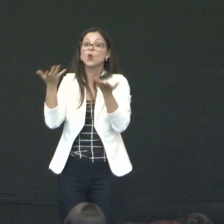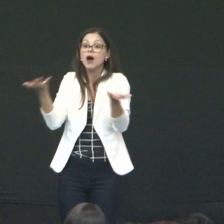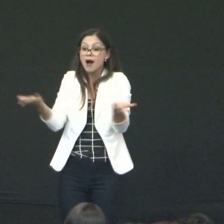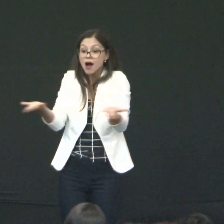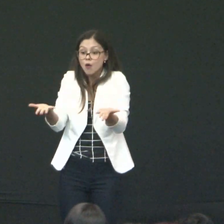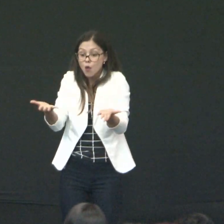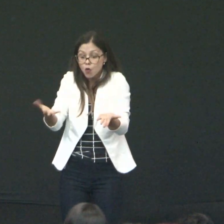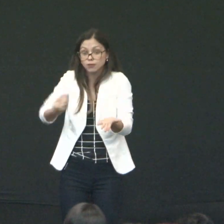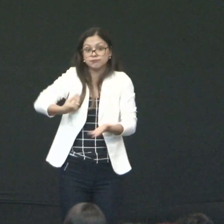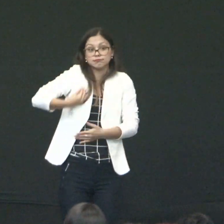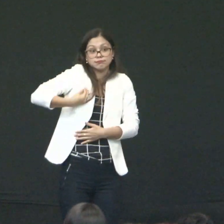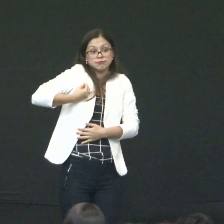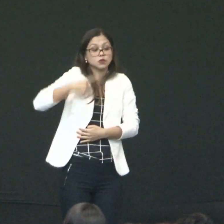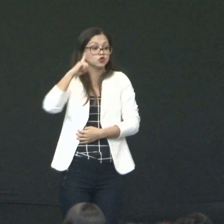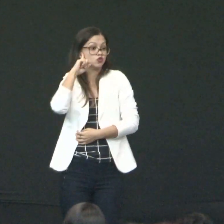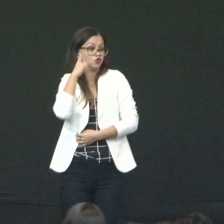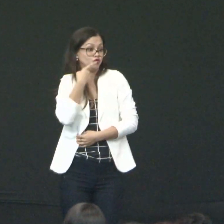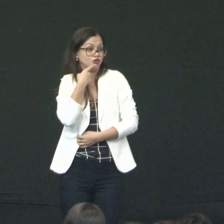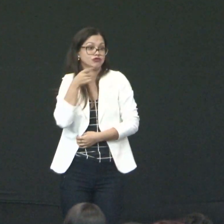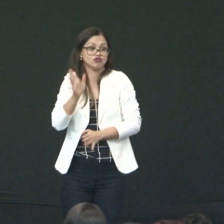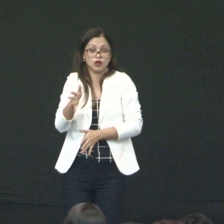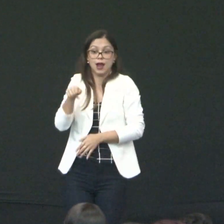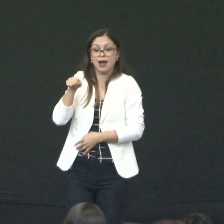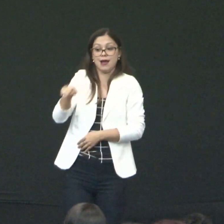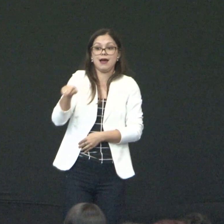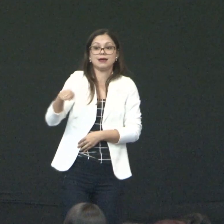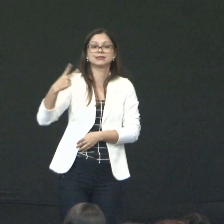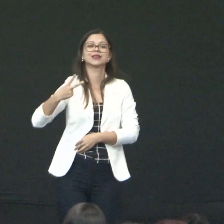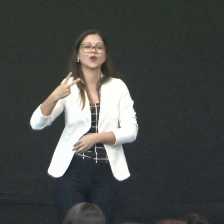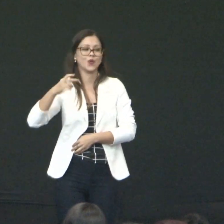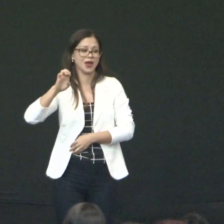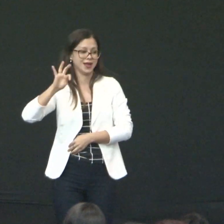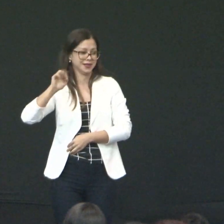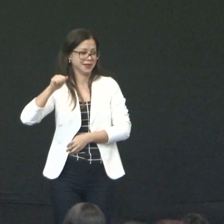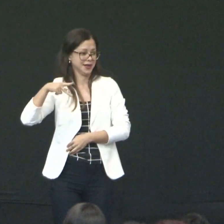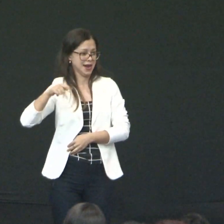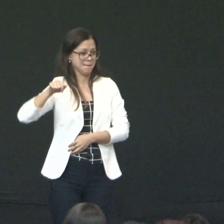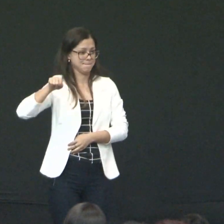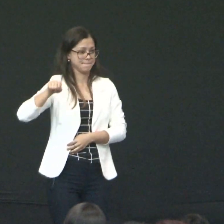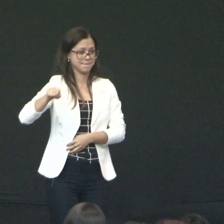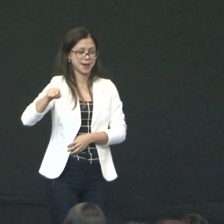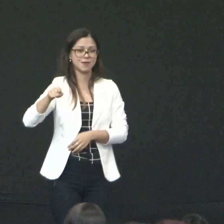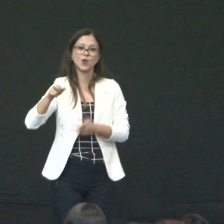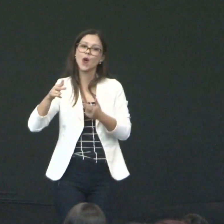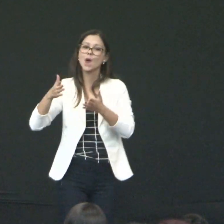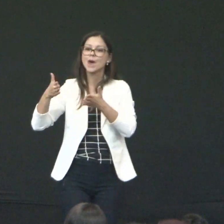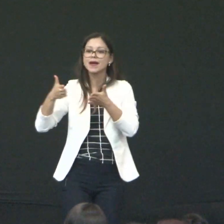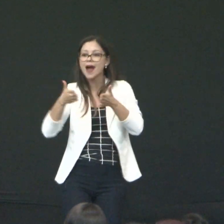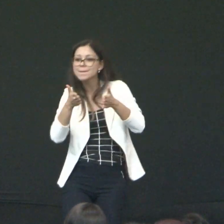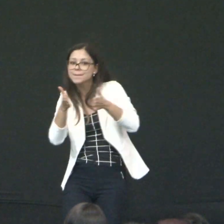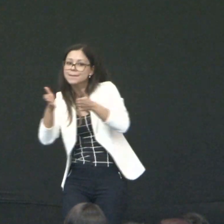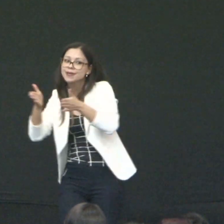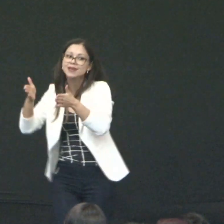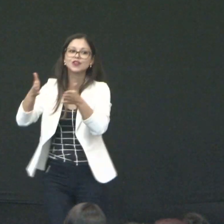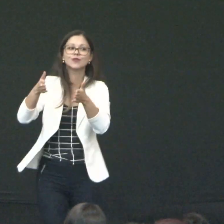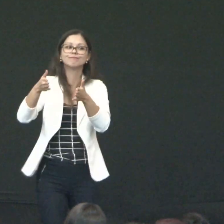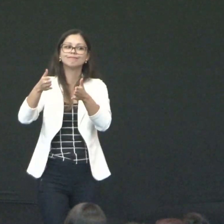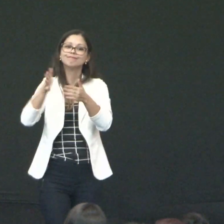e agora a atual é a segunda, onde existem surdos trabalhando nessa segunda etapa. O Brasil